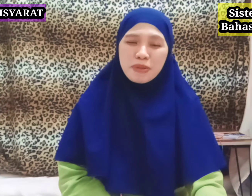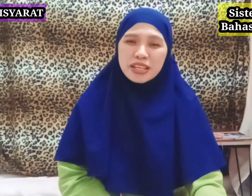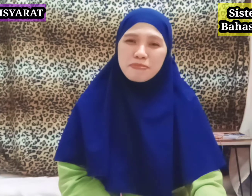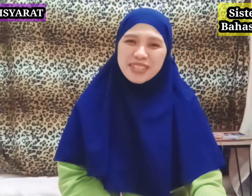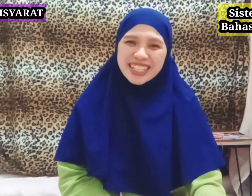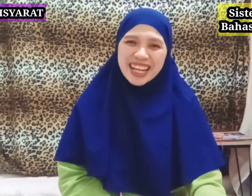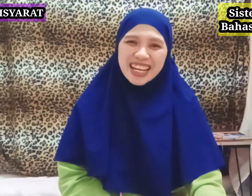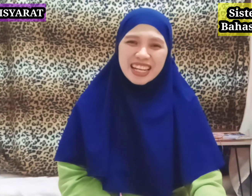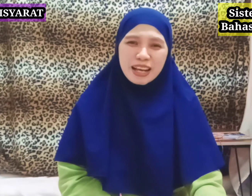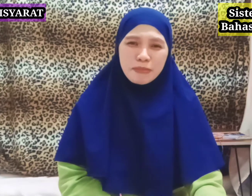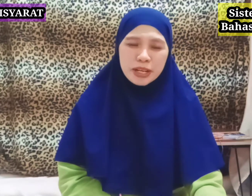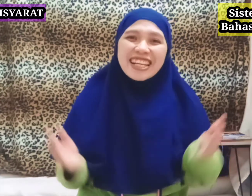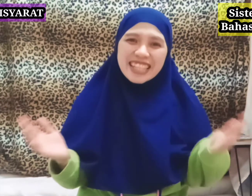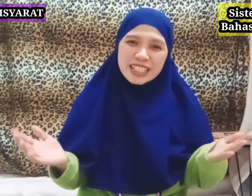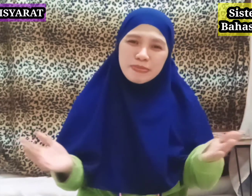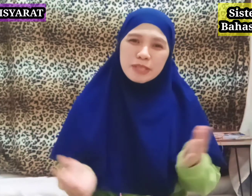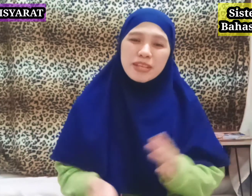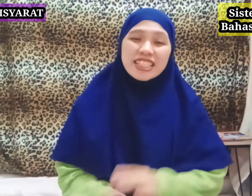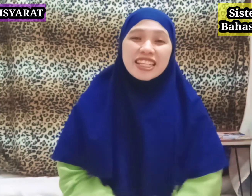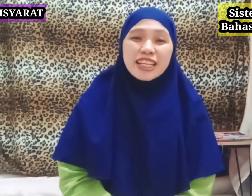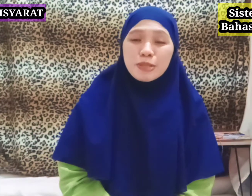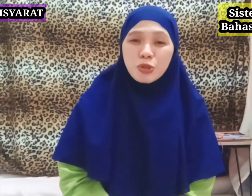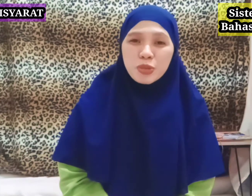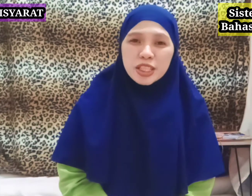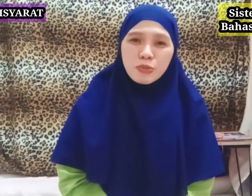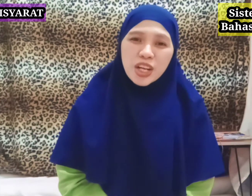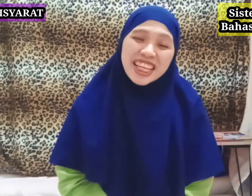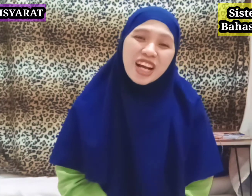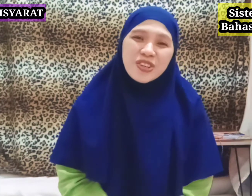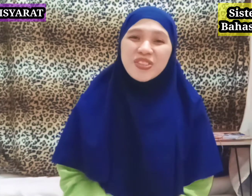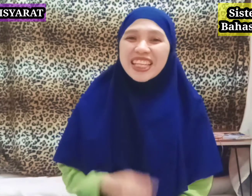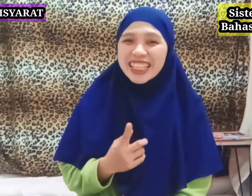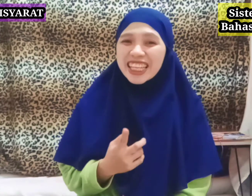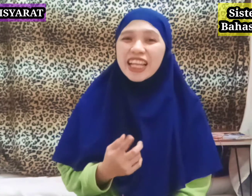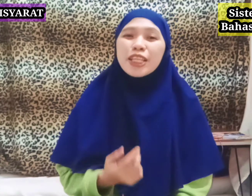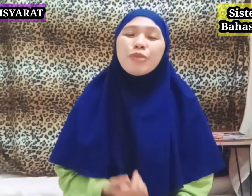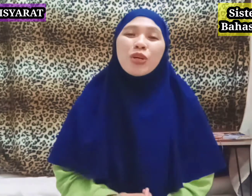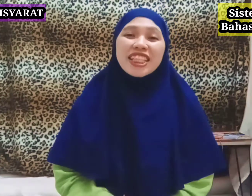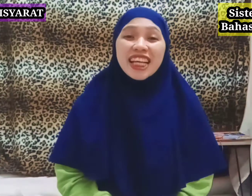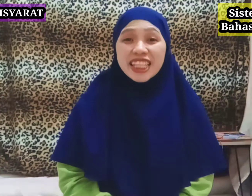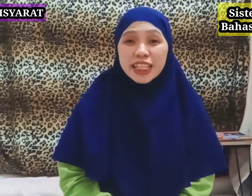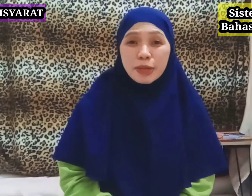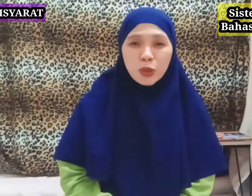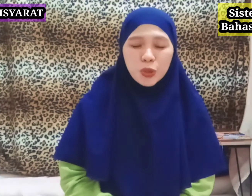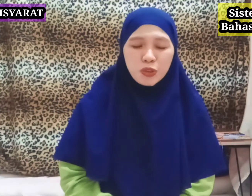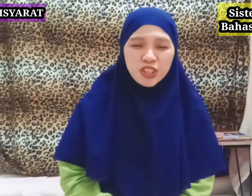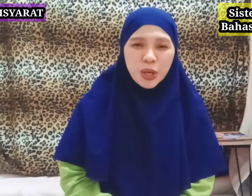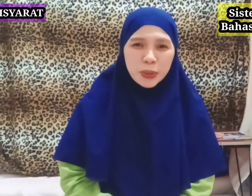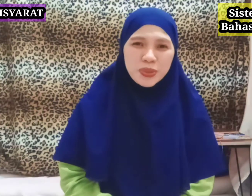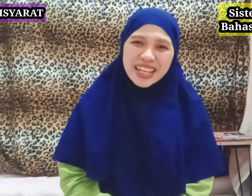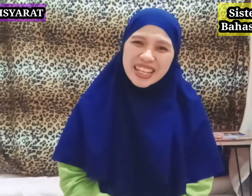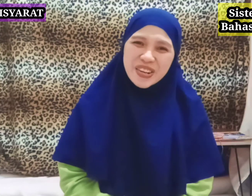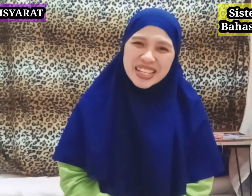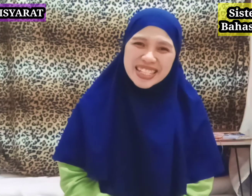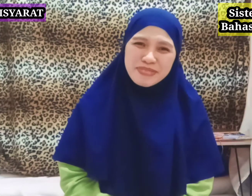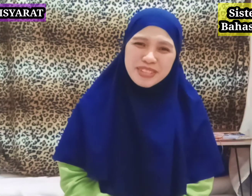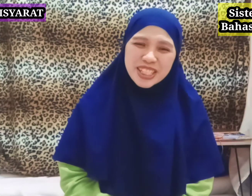berbagi pengalaman. Dan seperti biasanya sebelum kita mulai, aku ingatkan lagi buat kalian yang menonton video aku, kalau